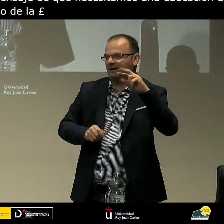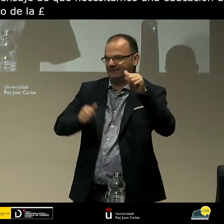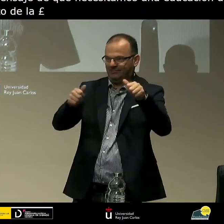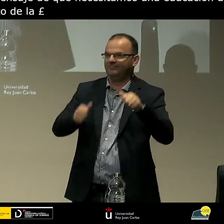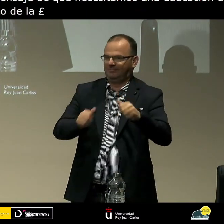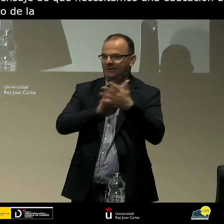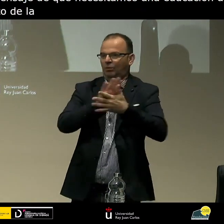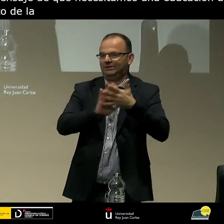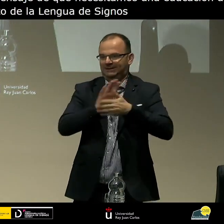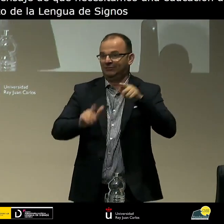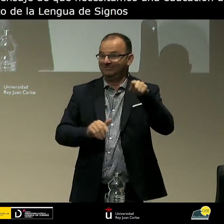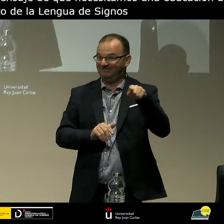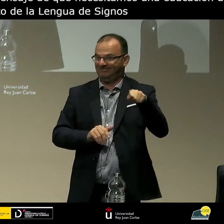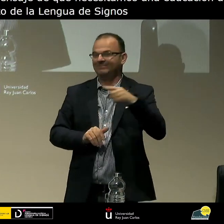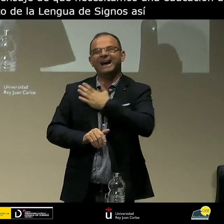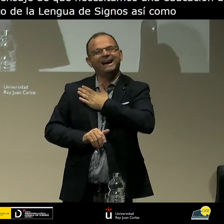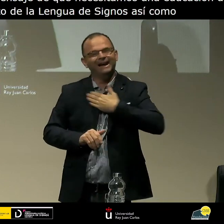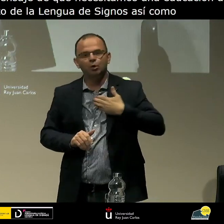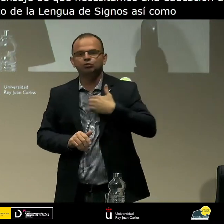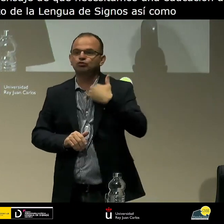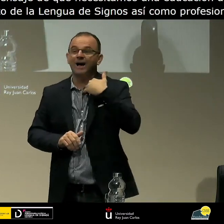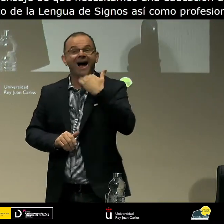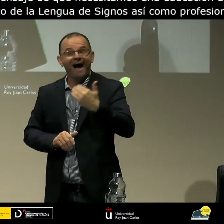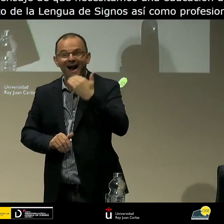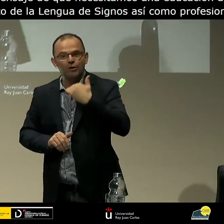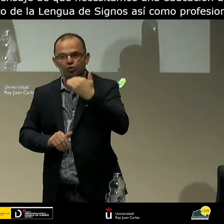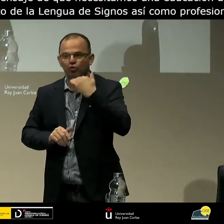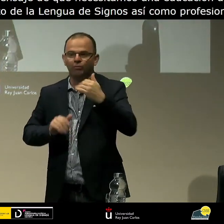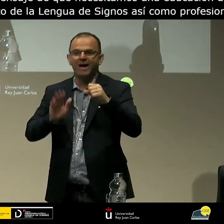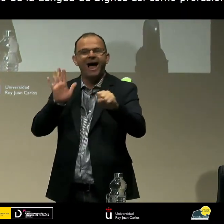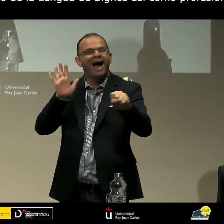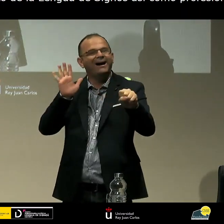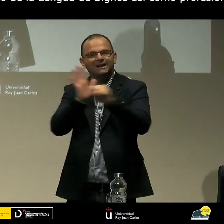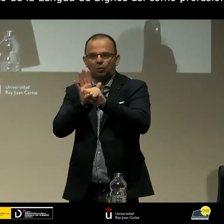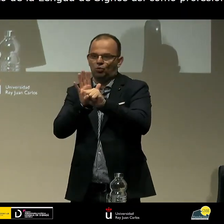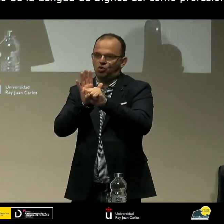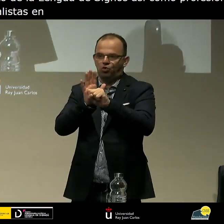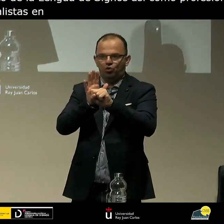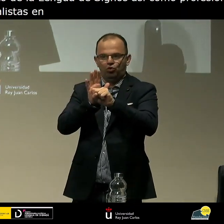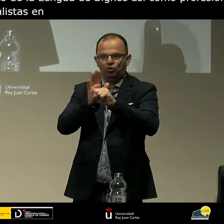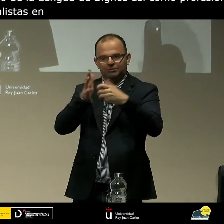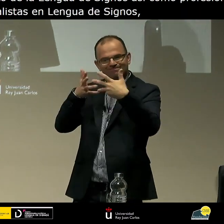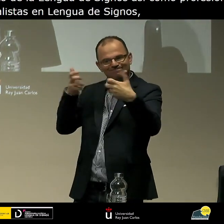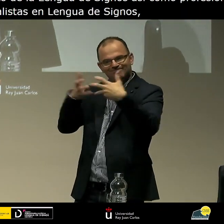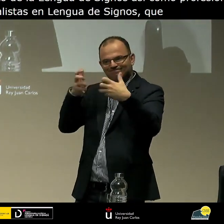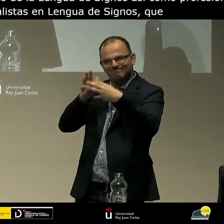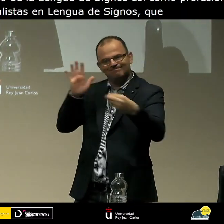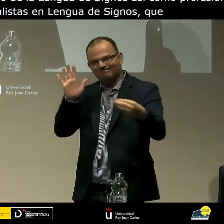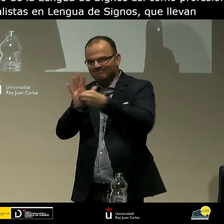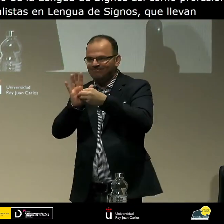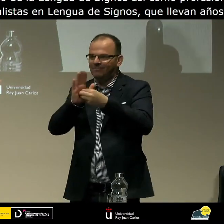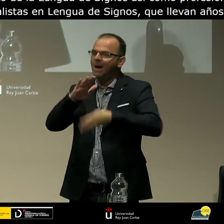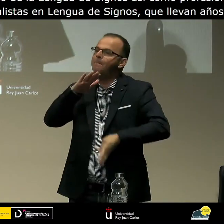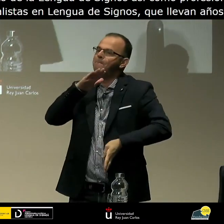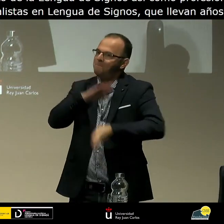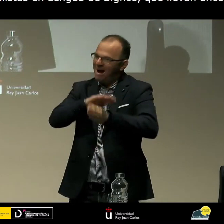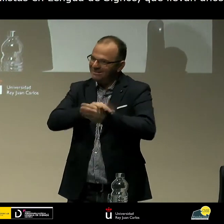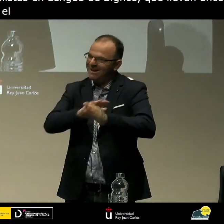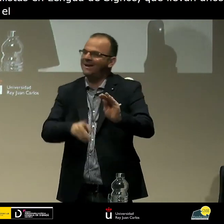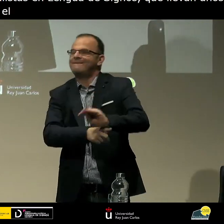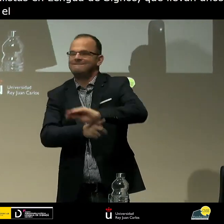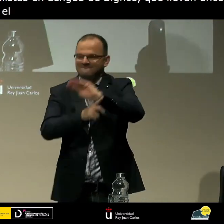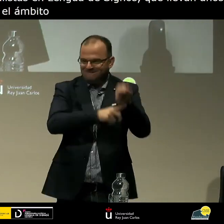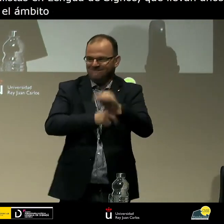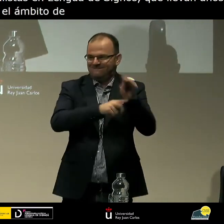sordos, especialistas en lengua de signos, que llevan años trabajando en el ámbito educativo y que queremos un artículo